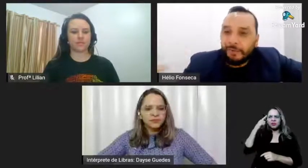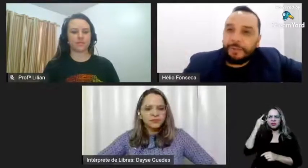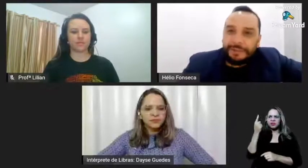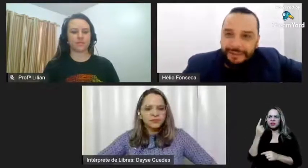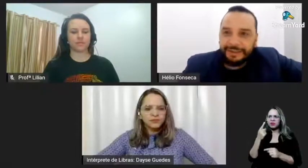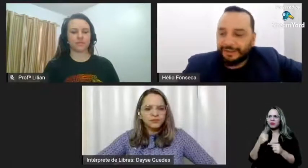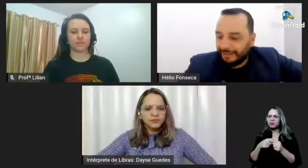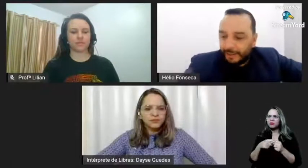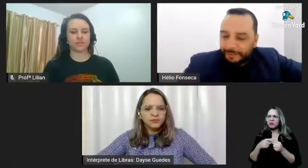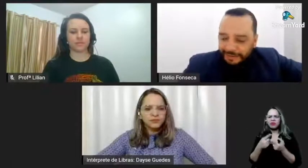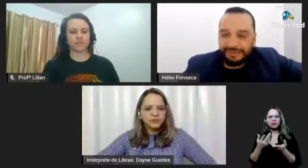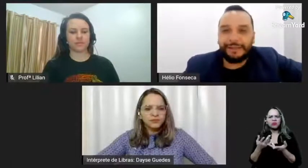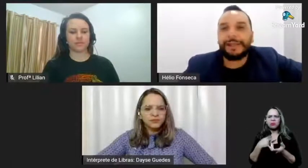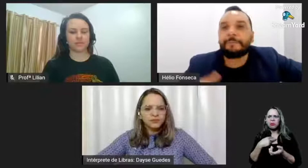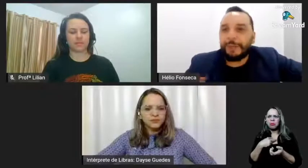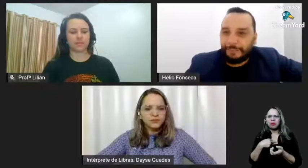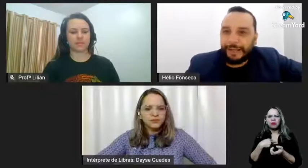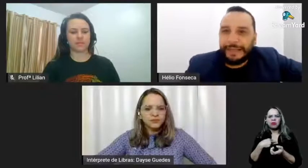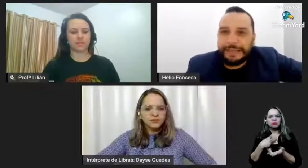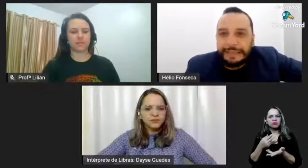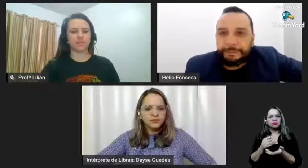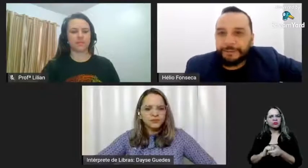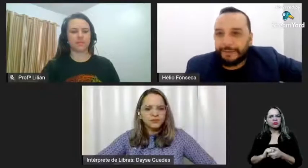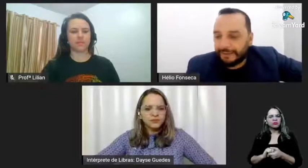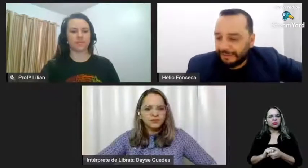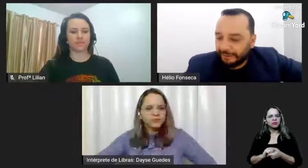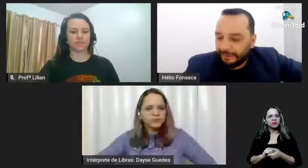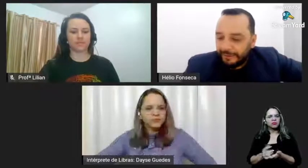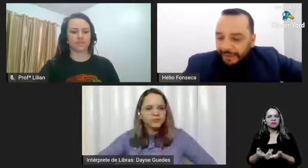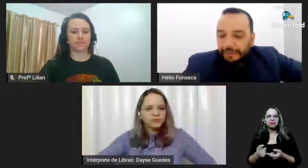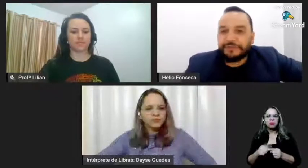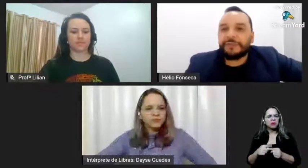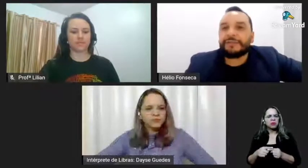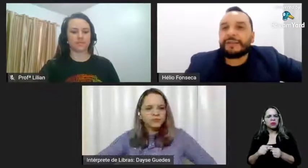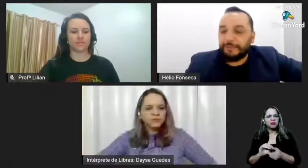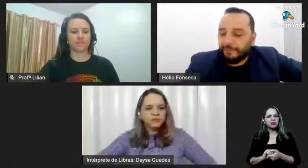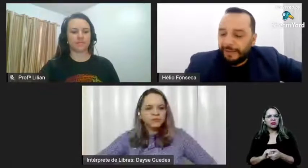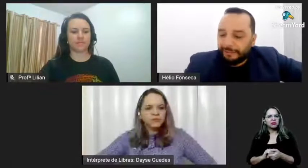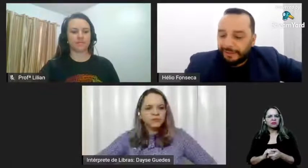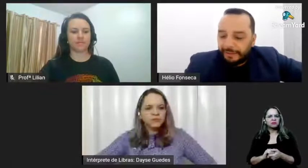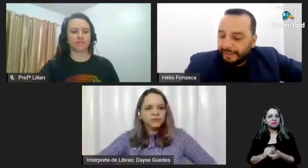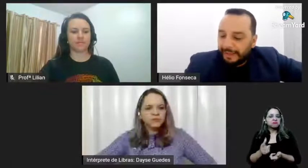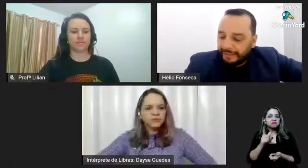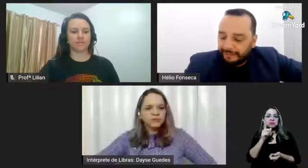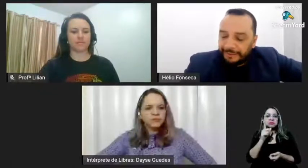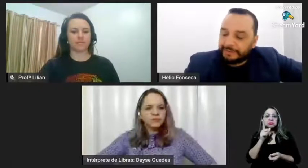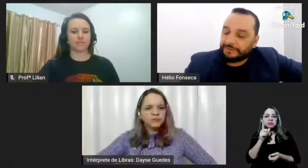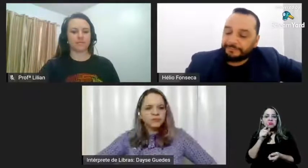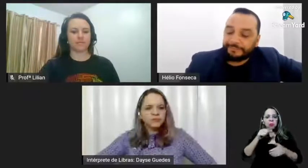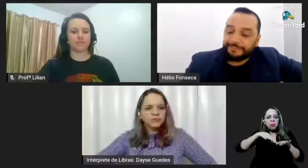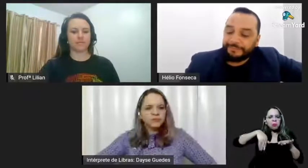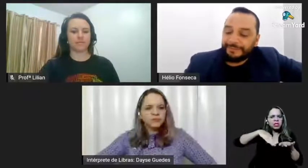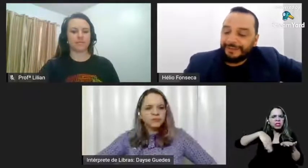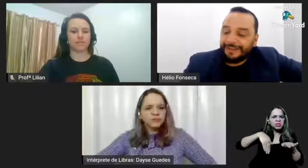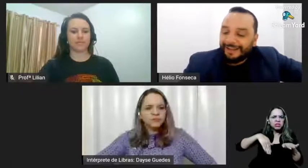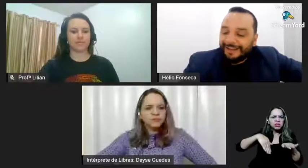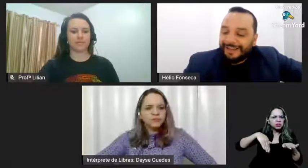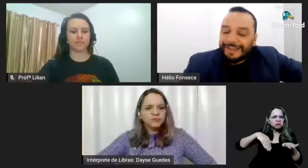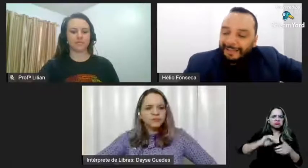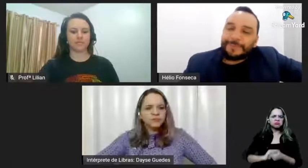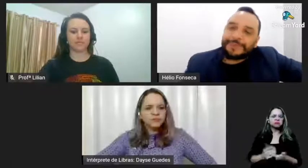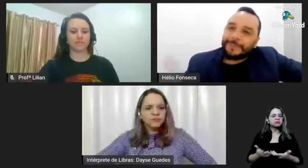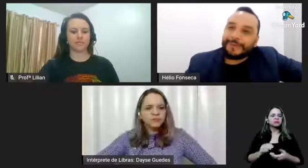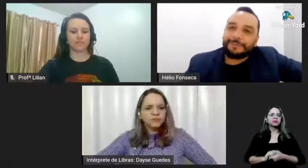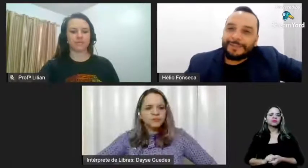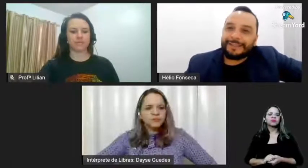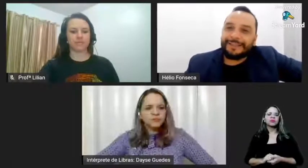perigo nenhum. A piscina é uma piscina que dá pé para ele. Então, eu acho que não vai ter problema em relação a isso. E